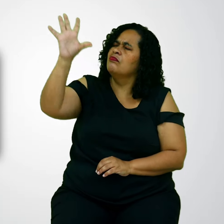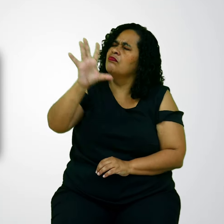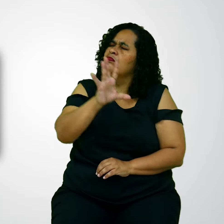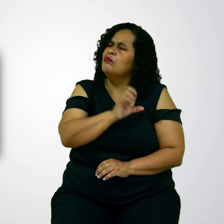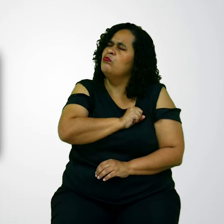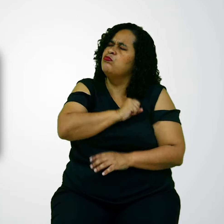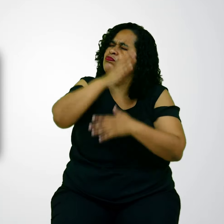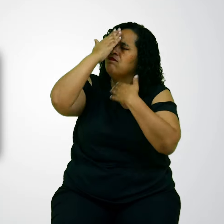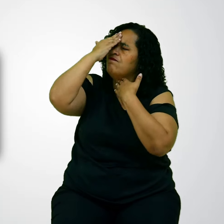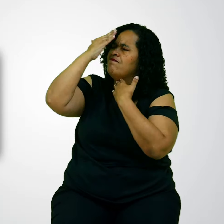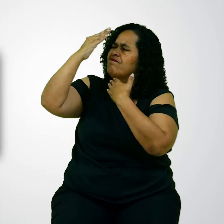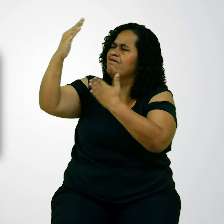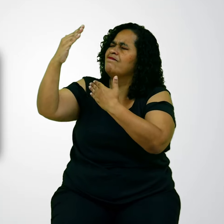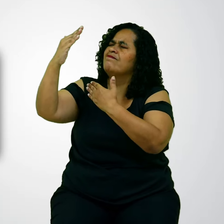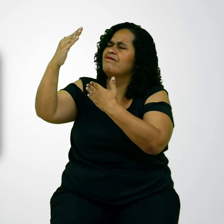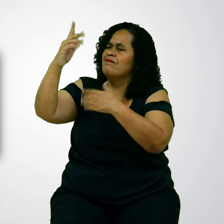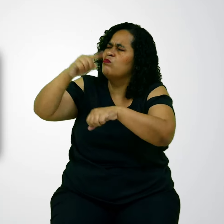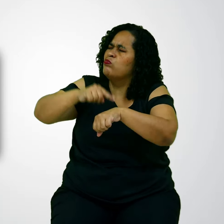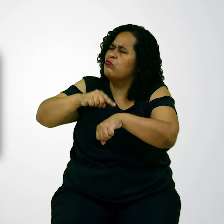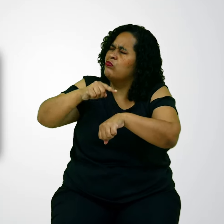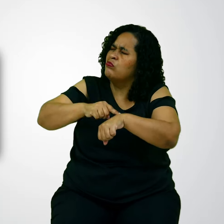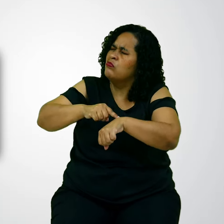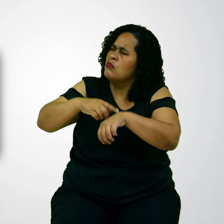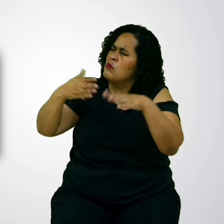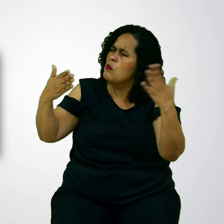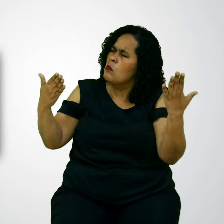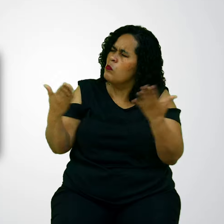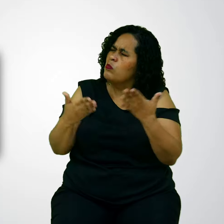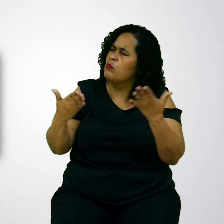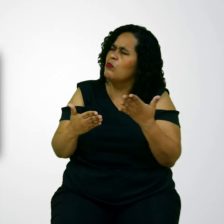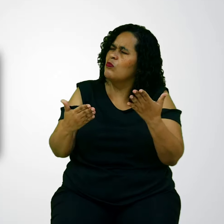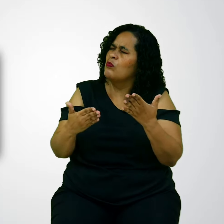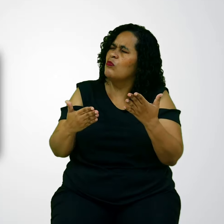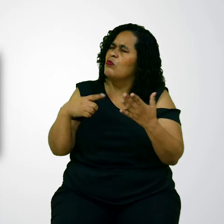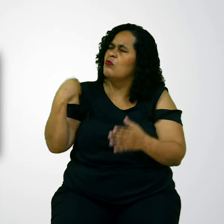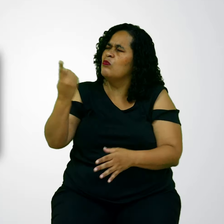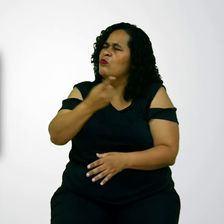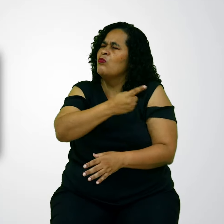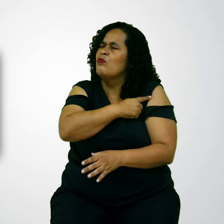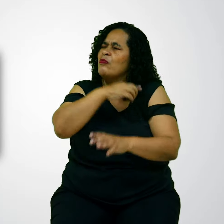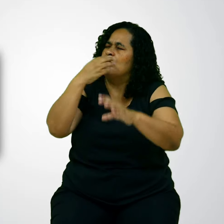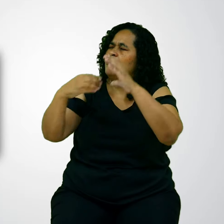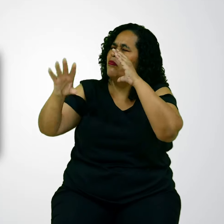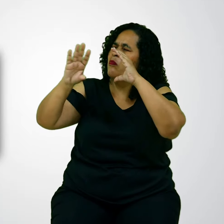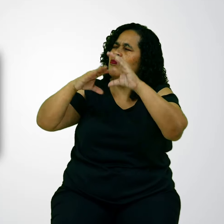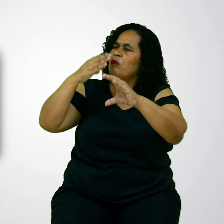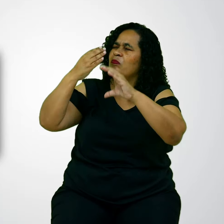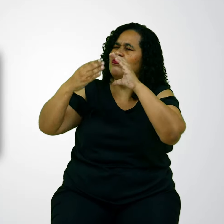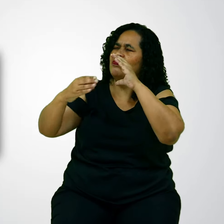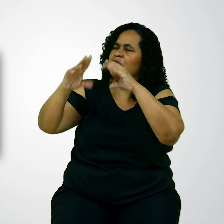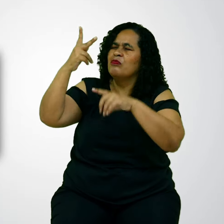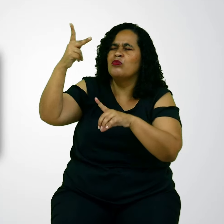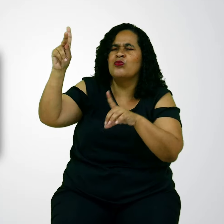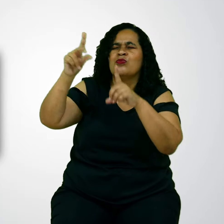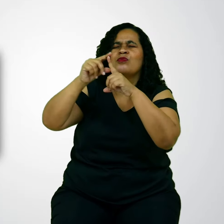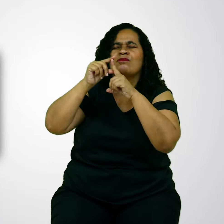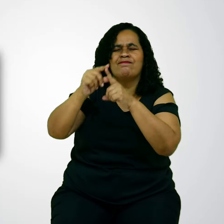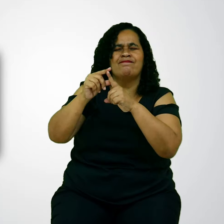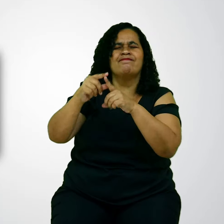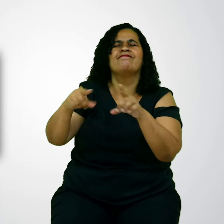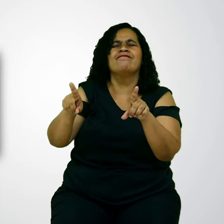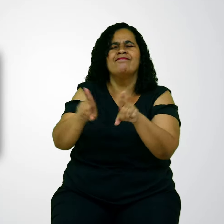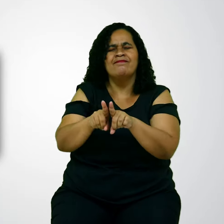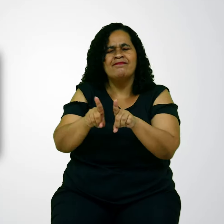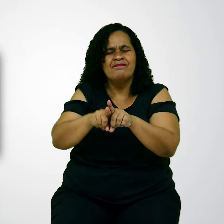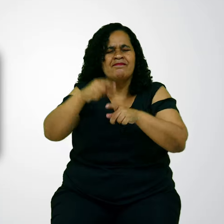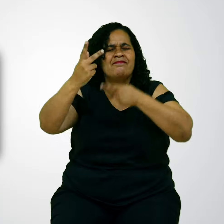esse tempo em que o Senhor nos deu para que a gente pudesse aqui cantar a Tua Palavra, falar um pouco da Tua Palavra e